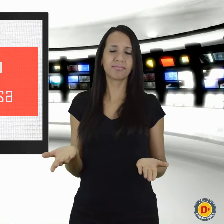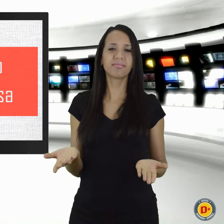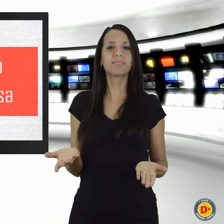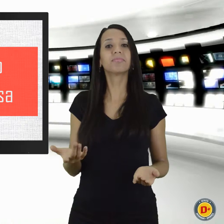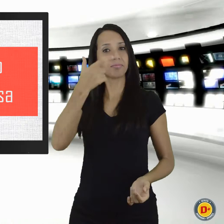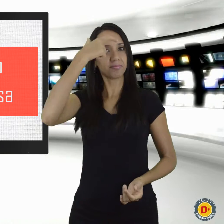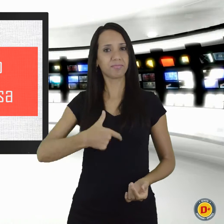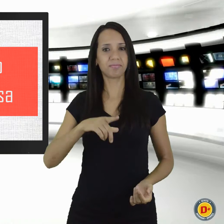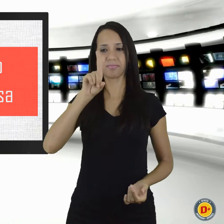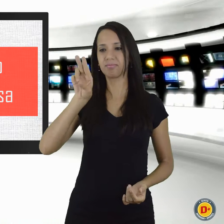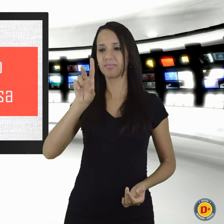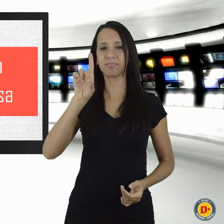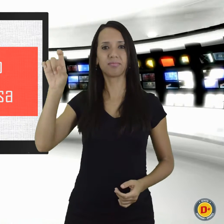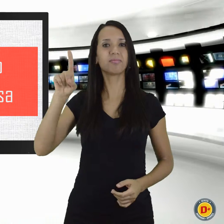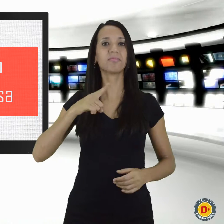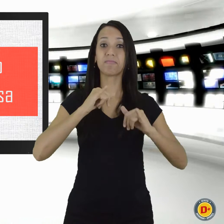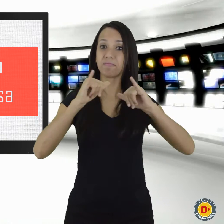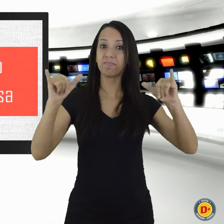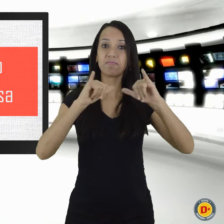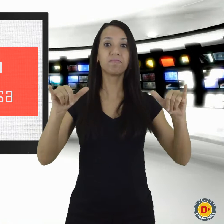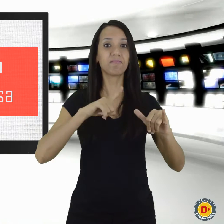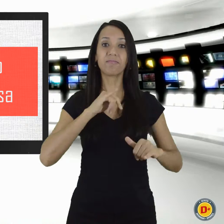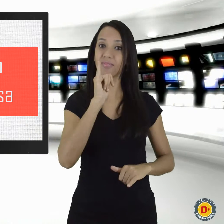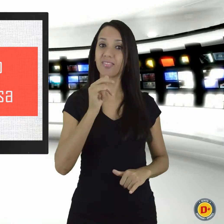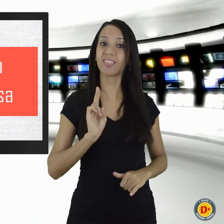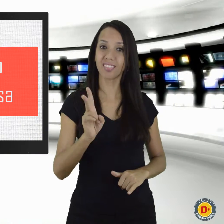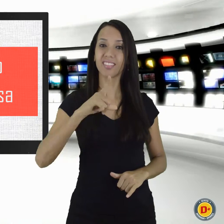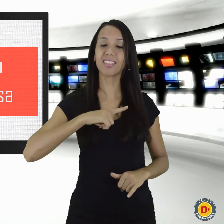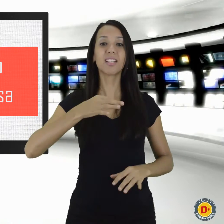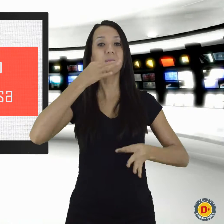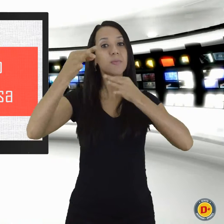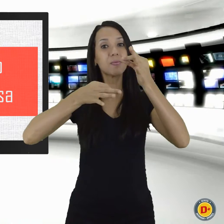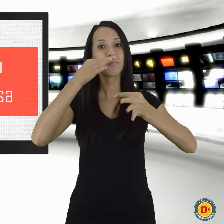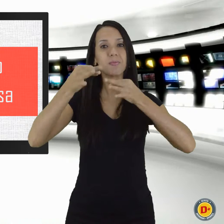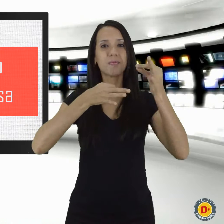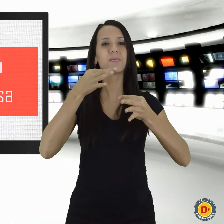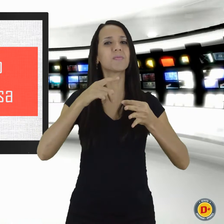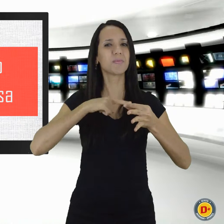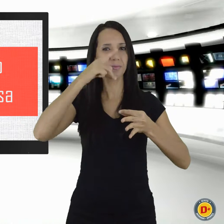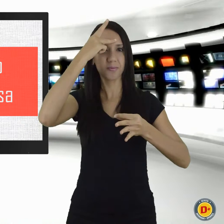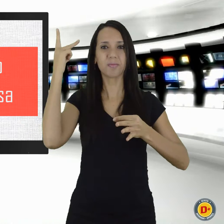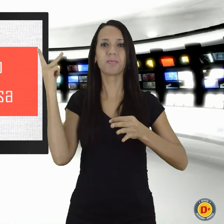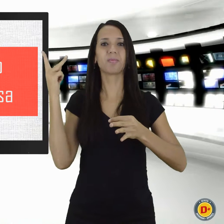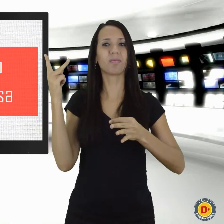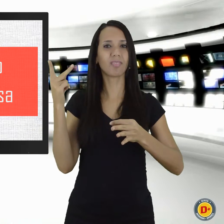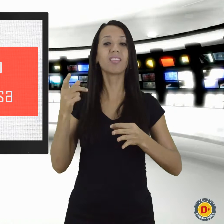não divulgar. Dudé conta que até recebeu algumas propostas de gravadoras grandes. Para gravar para uma delas, nenhuma